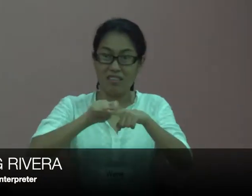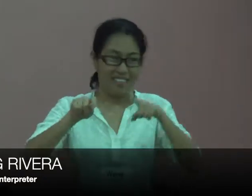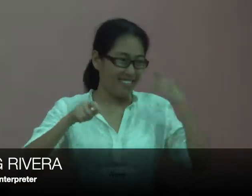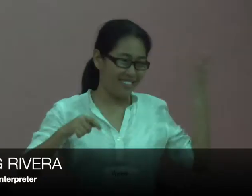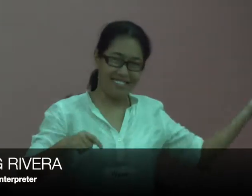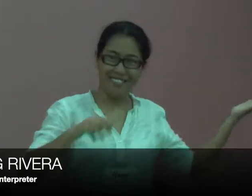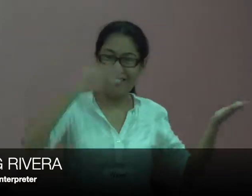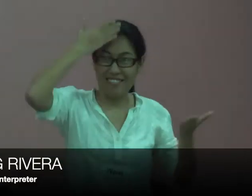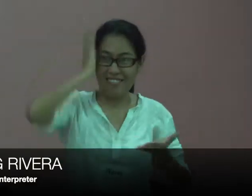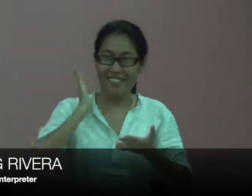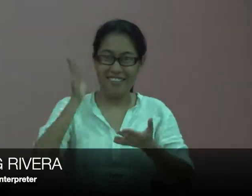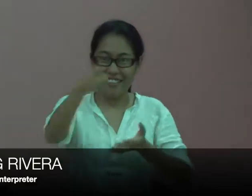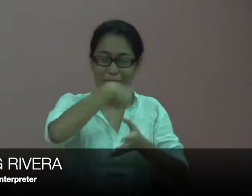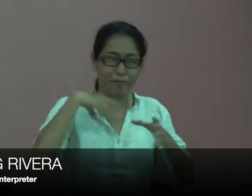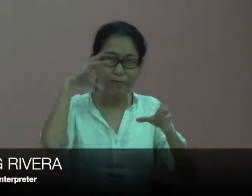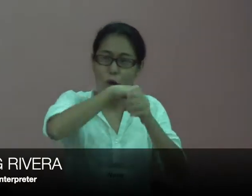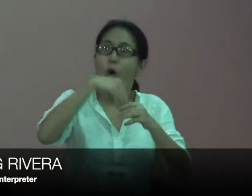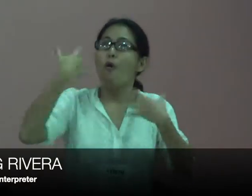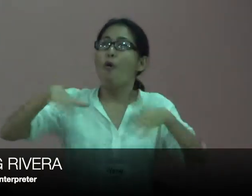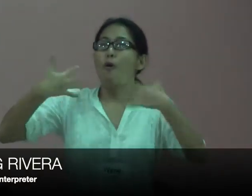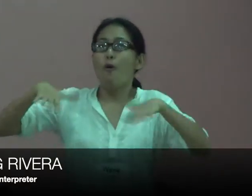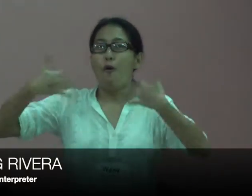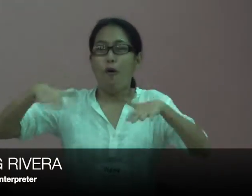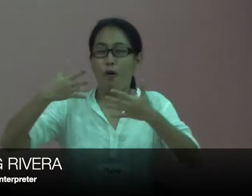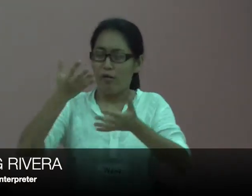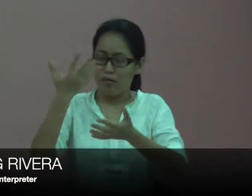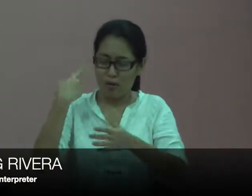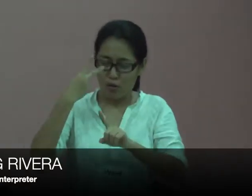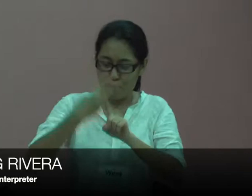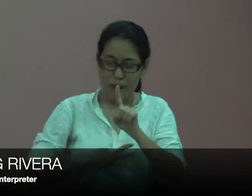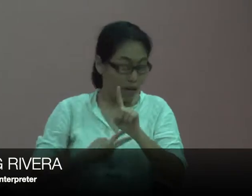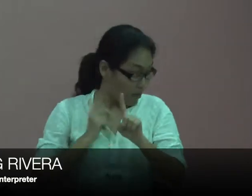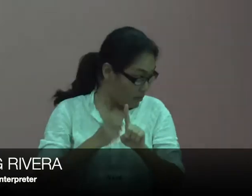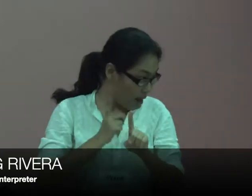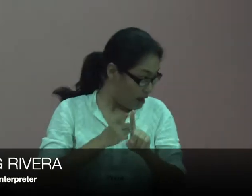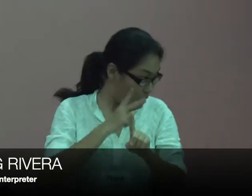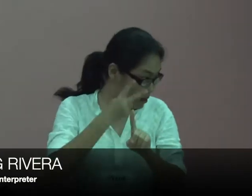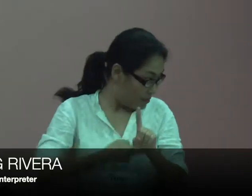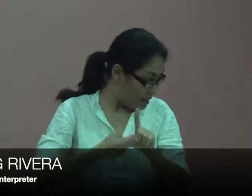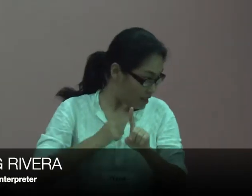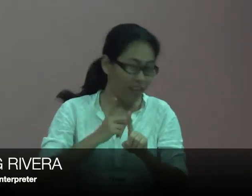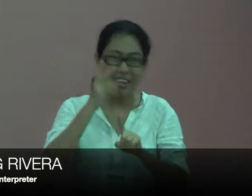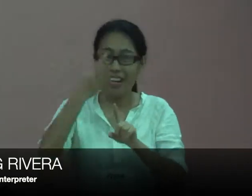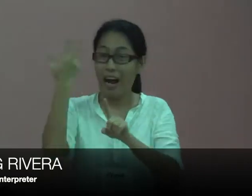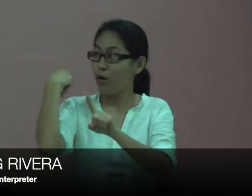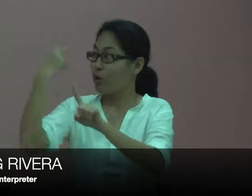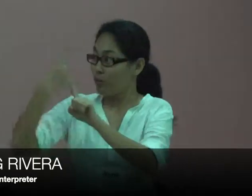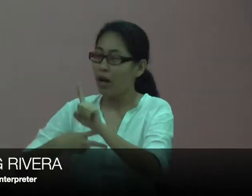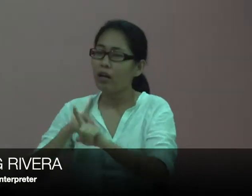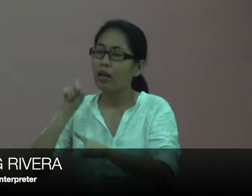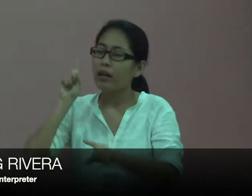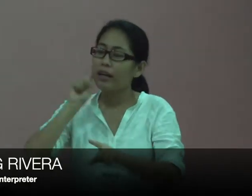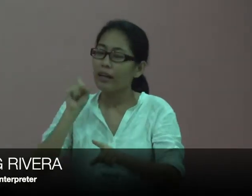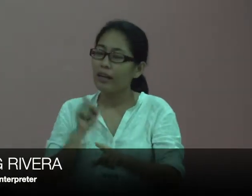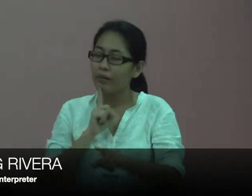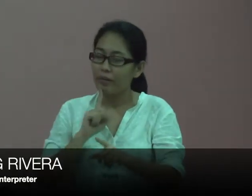limited vocabulary, of course, no? And we had training under PDRC, under Ma'am Lisa, and I think that was a 2-month